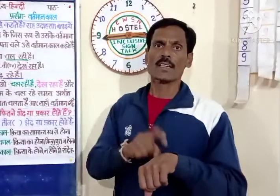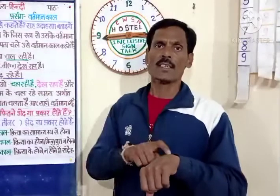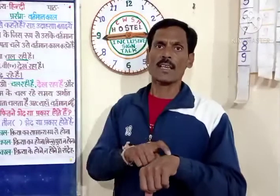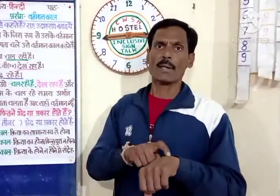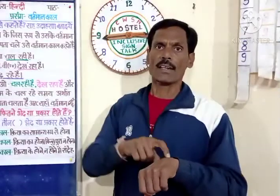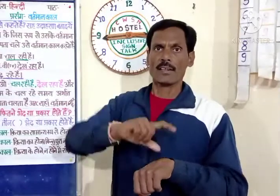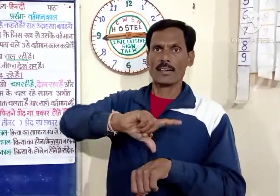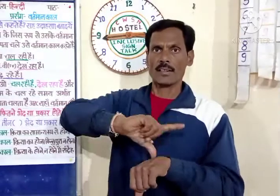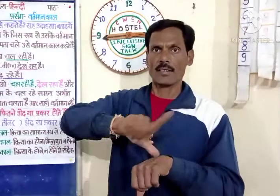समय